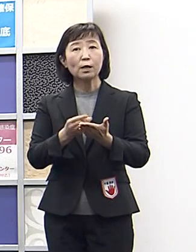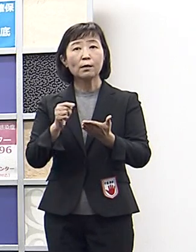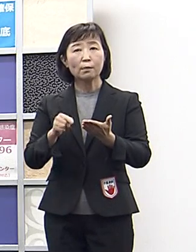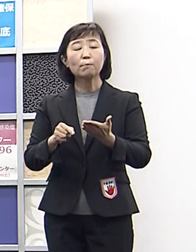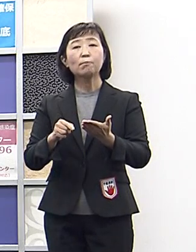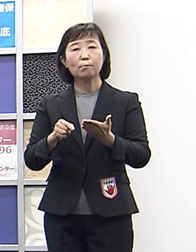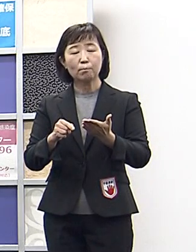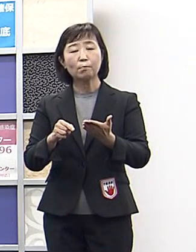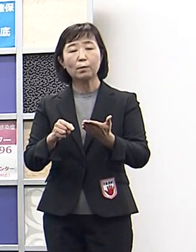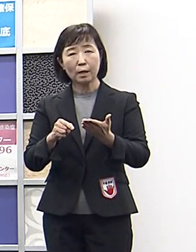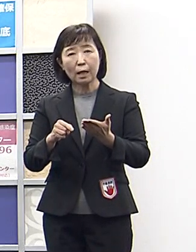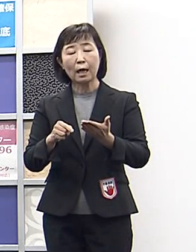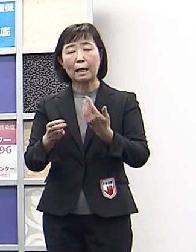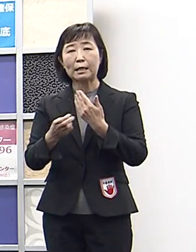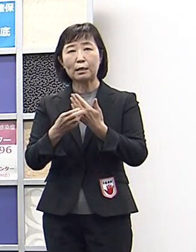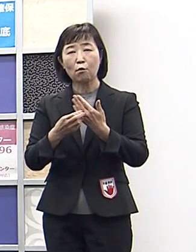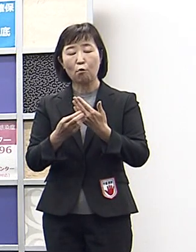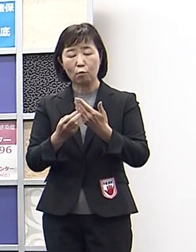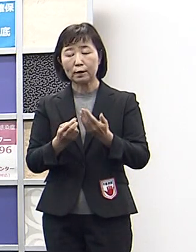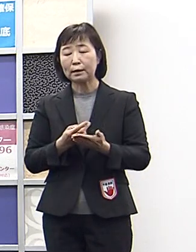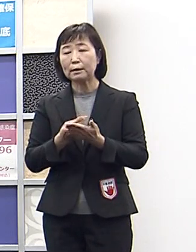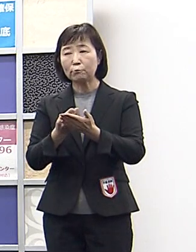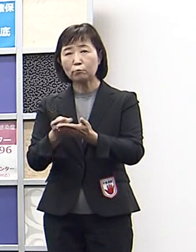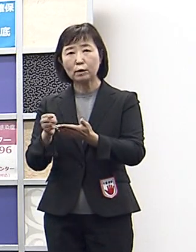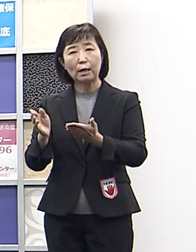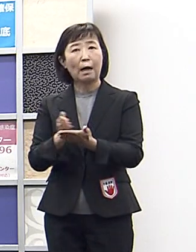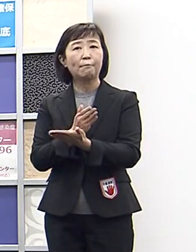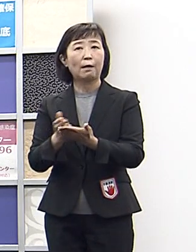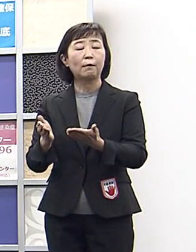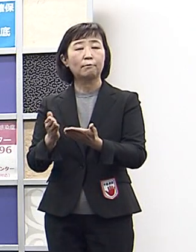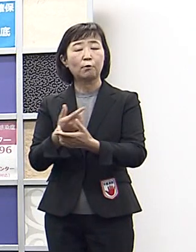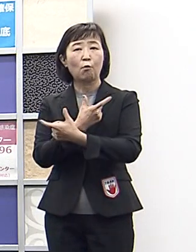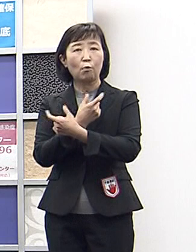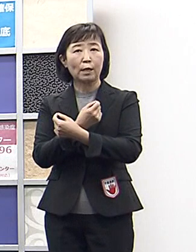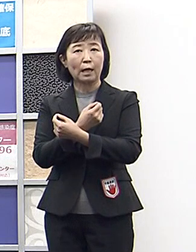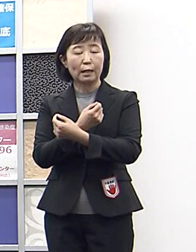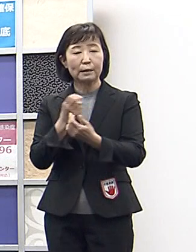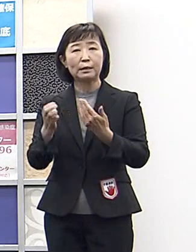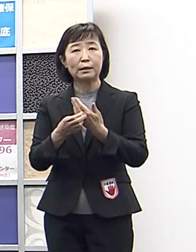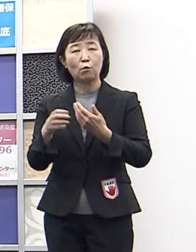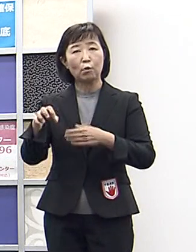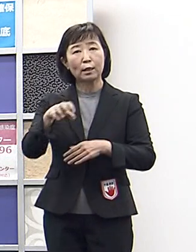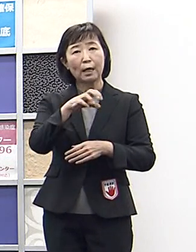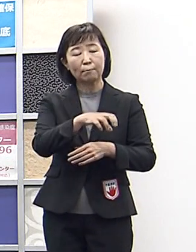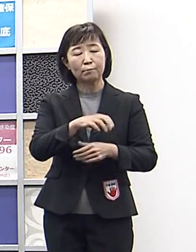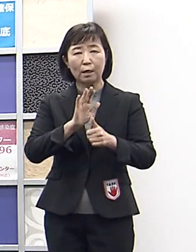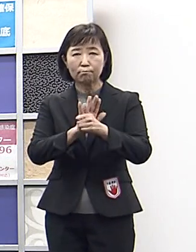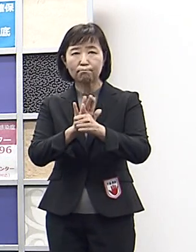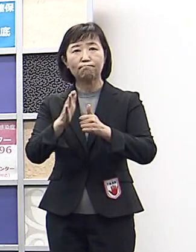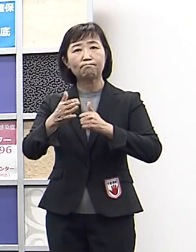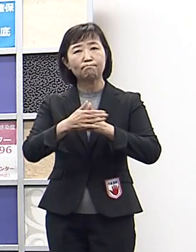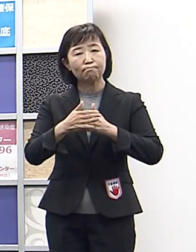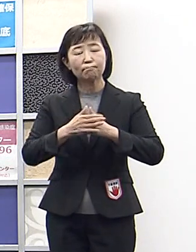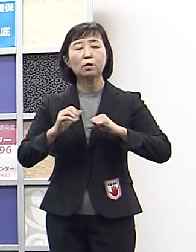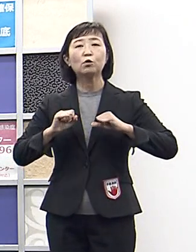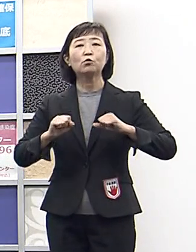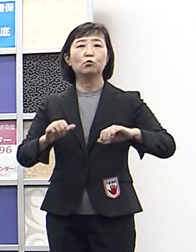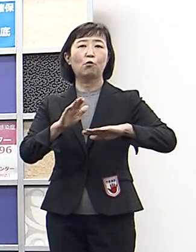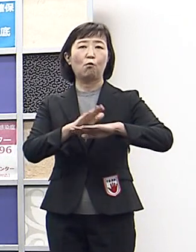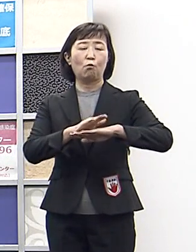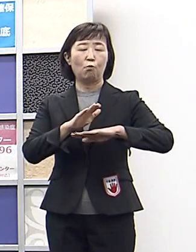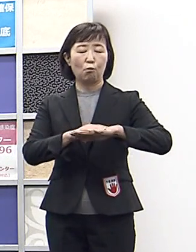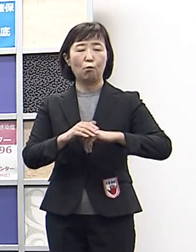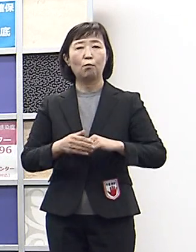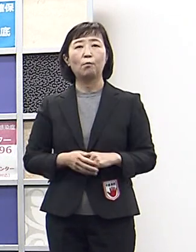を医療機関が判断をし医療機関同士での調整を基本とする仕組みに移行をしてまいります